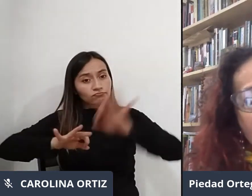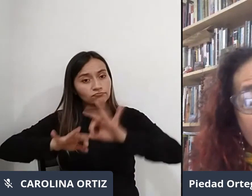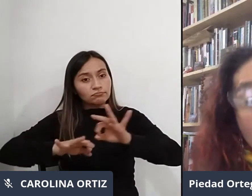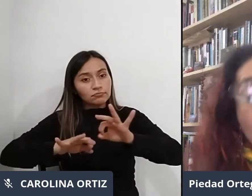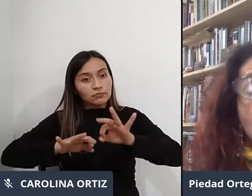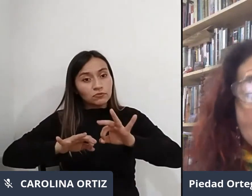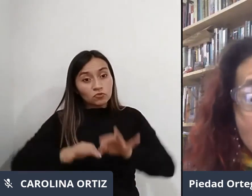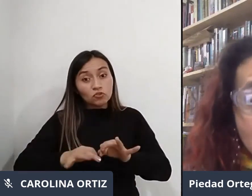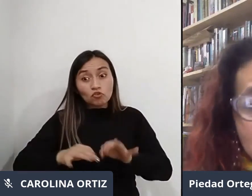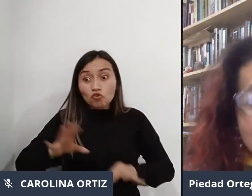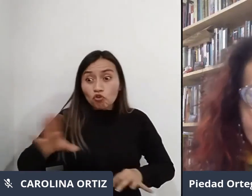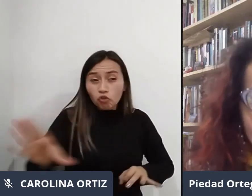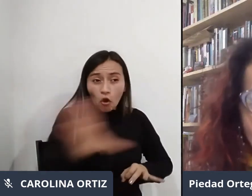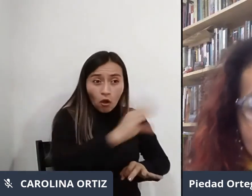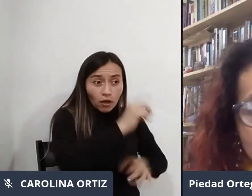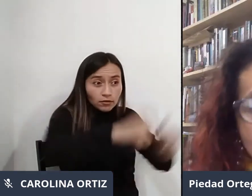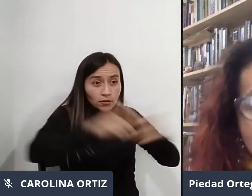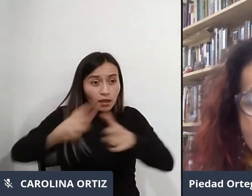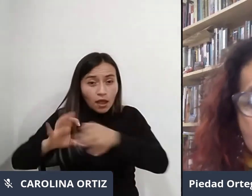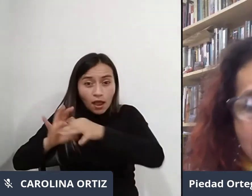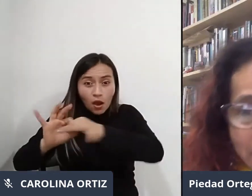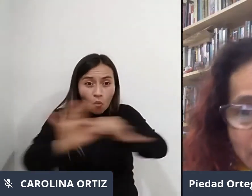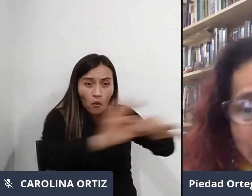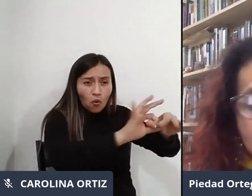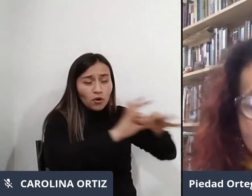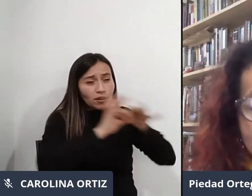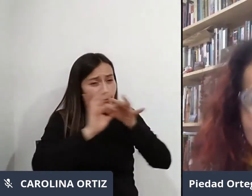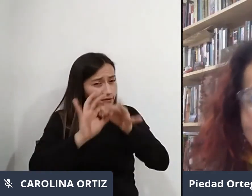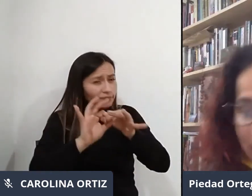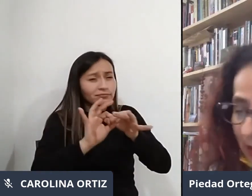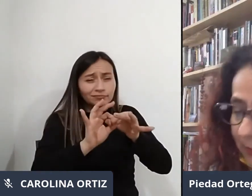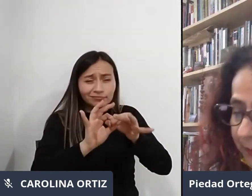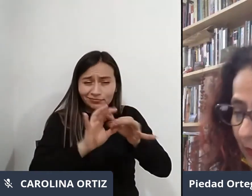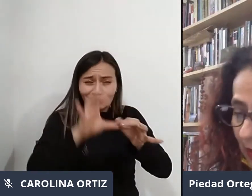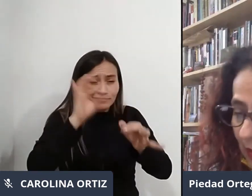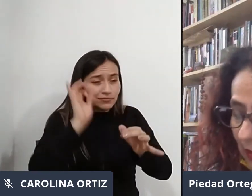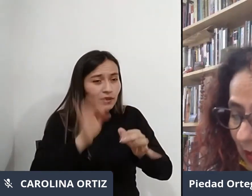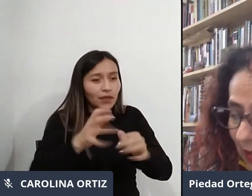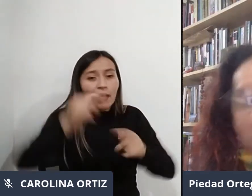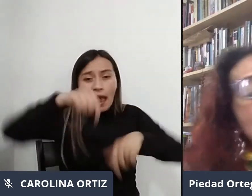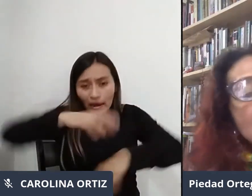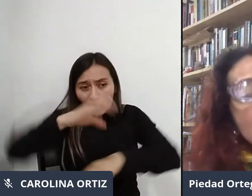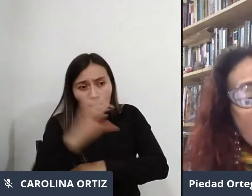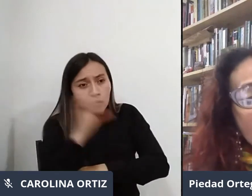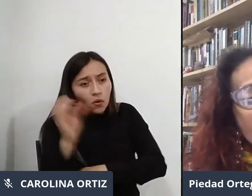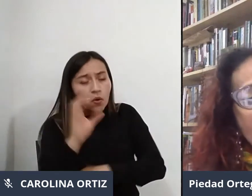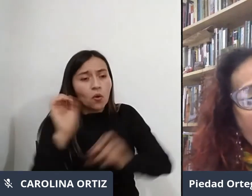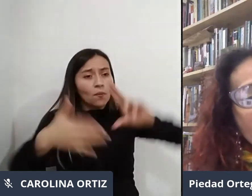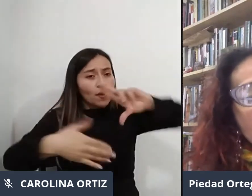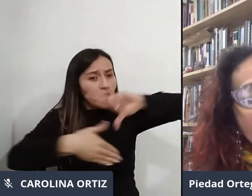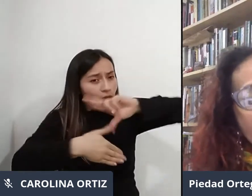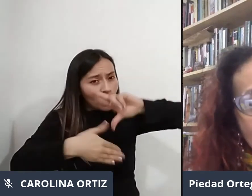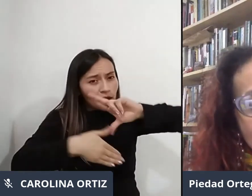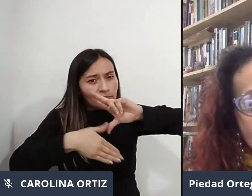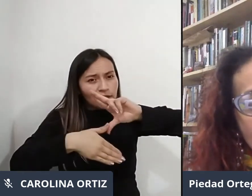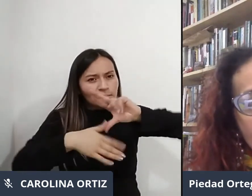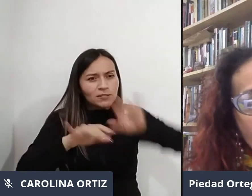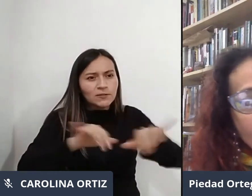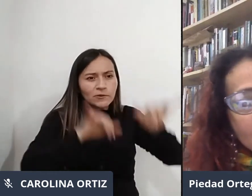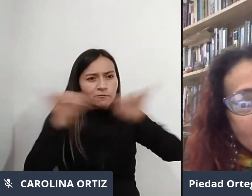ser posible, como siempre ha sido posible en este país y en América Latina, hacerle una